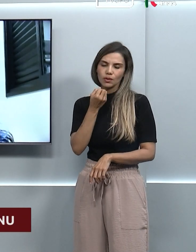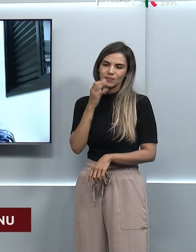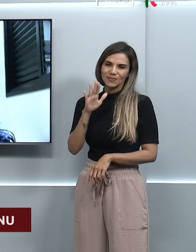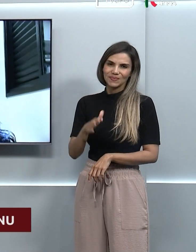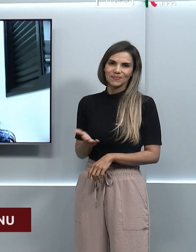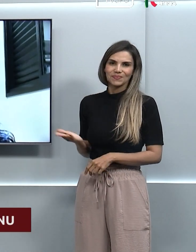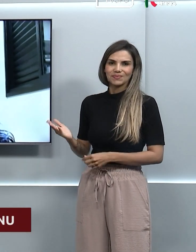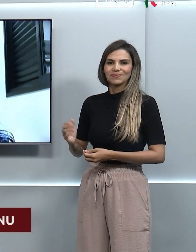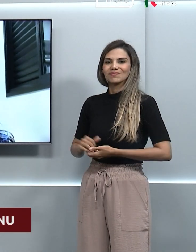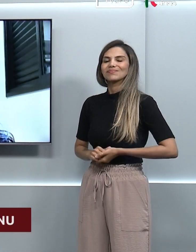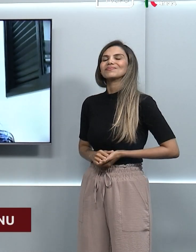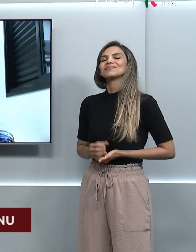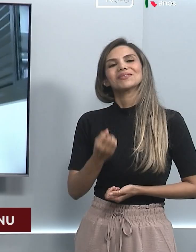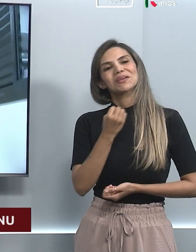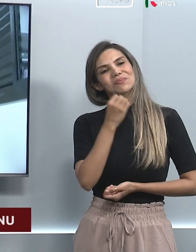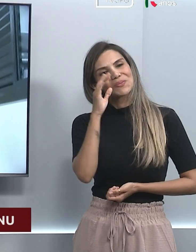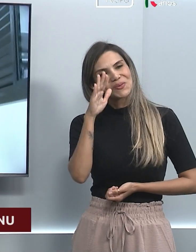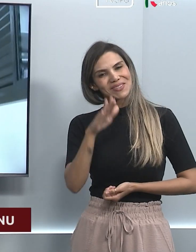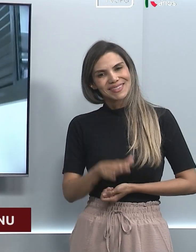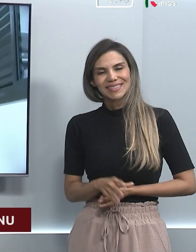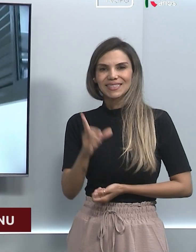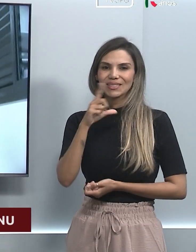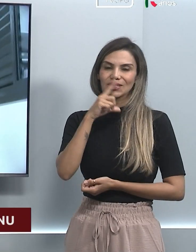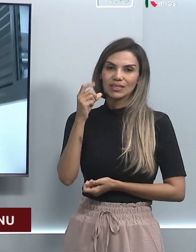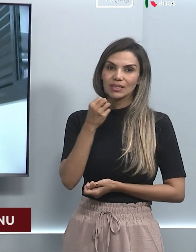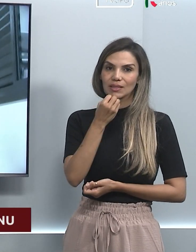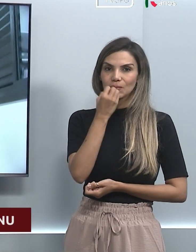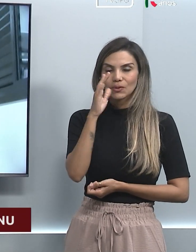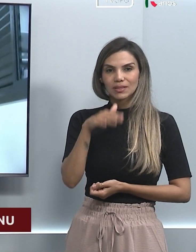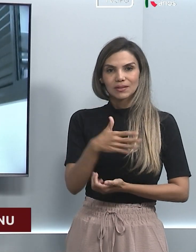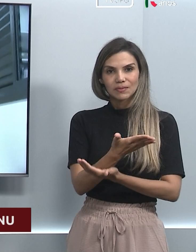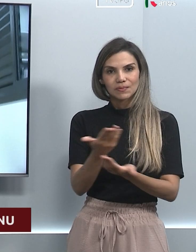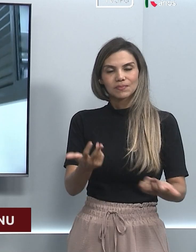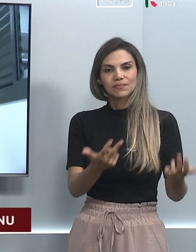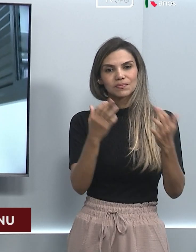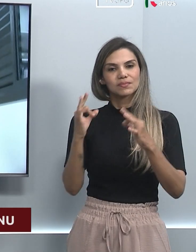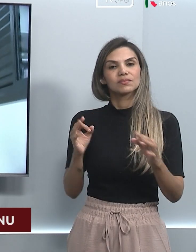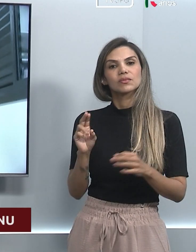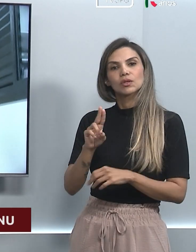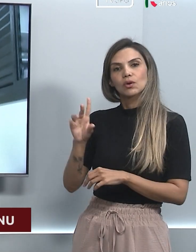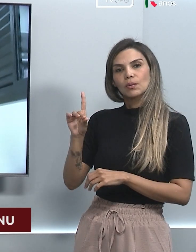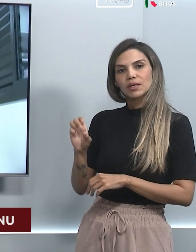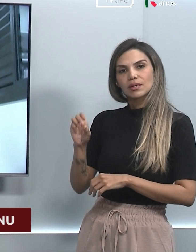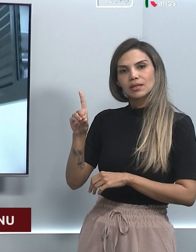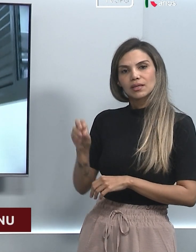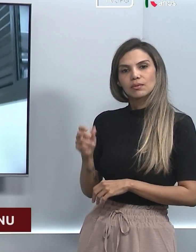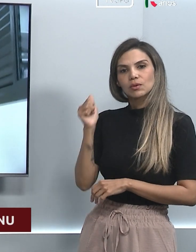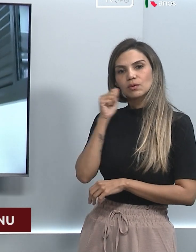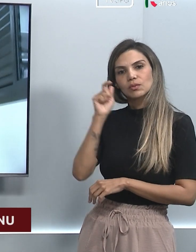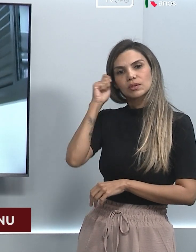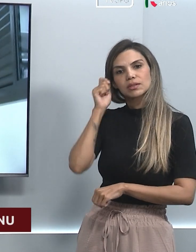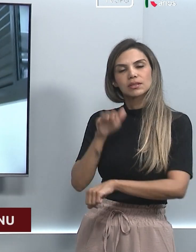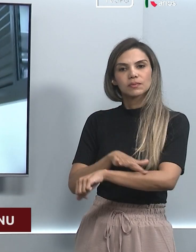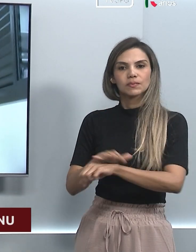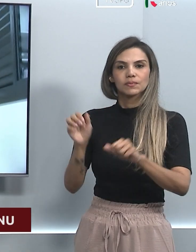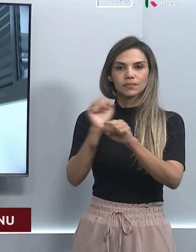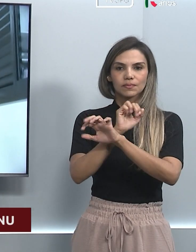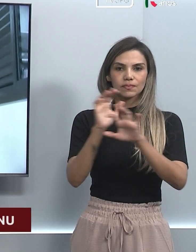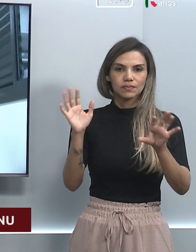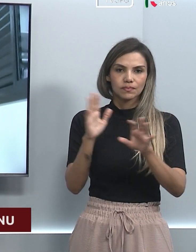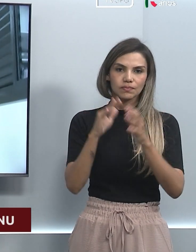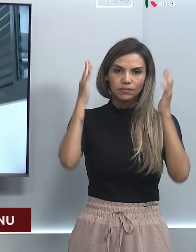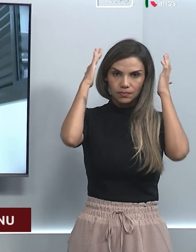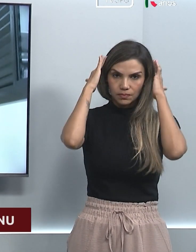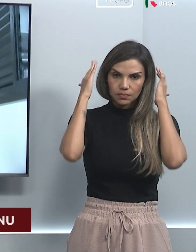tarde. Boa tarde, Janaína. Boa tarde a todos. Meu nome é Débora, eu sou uma mulher negra de pele clara,